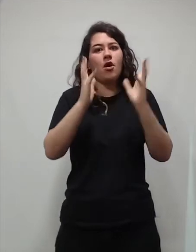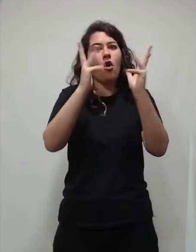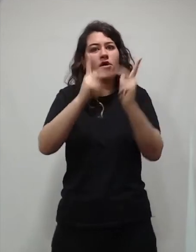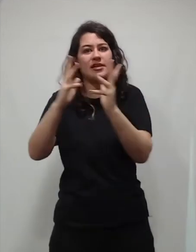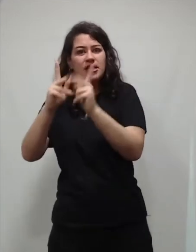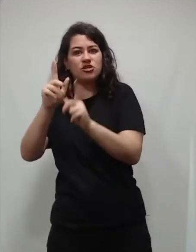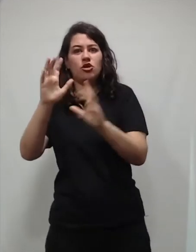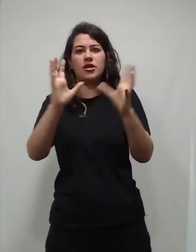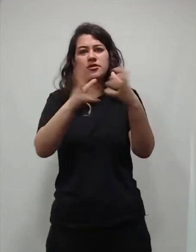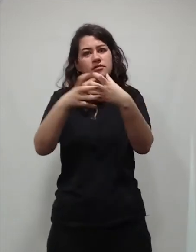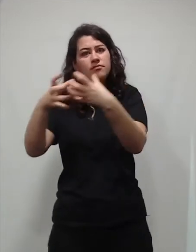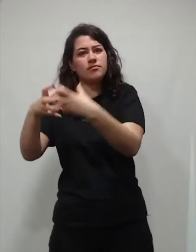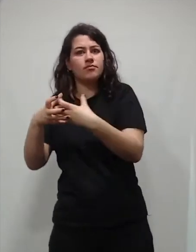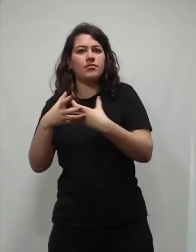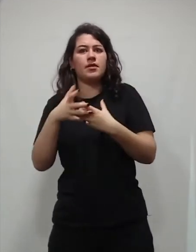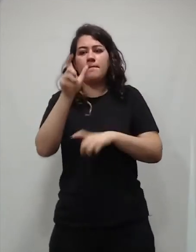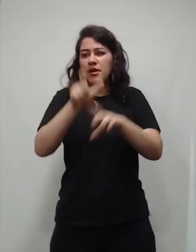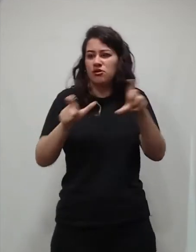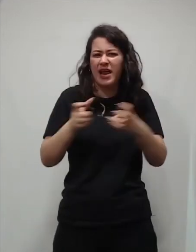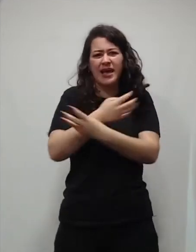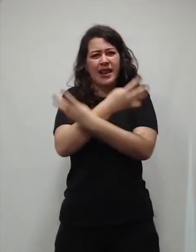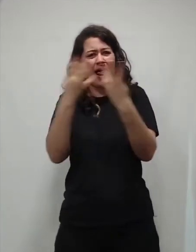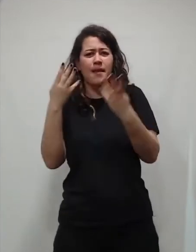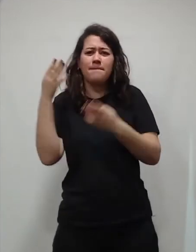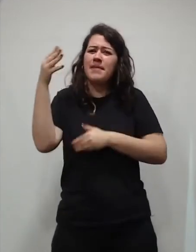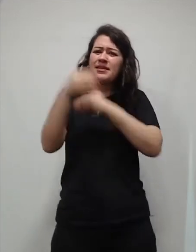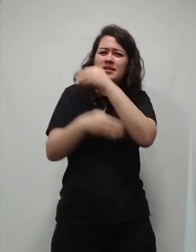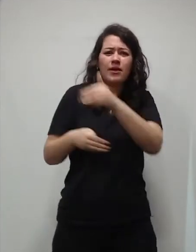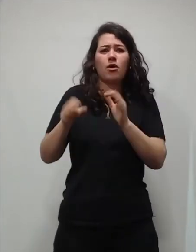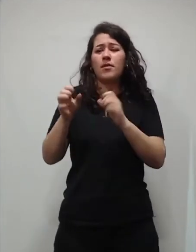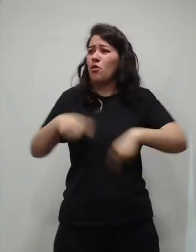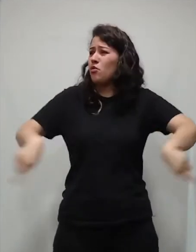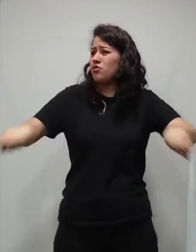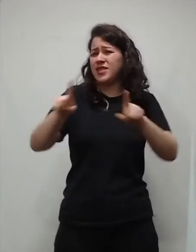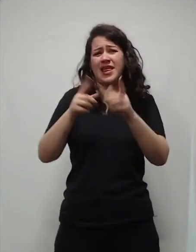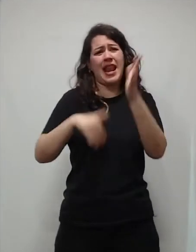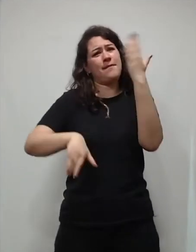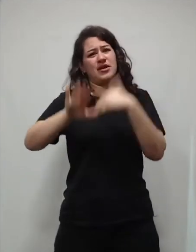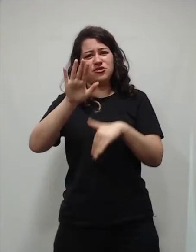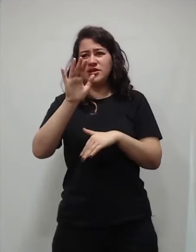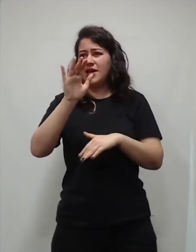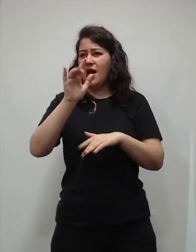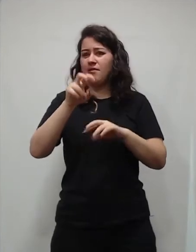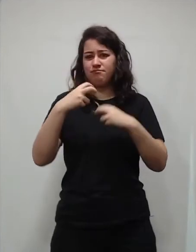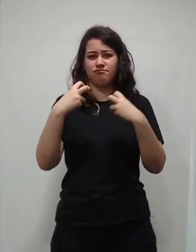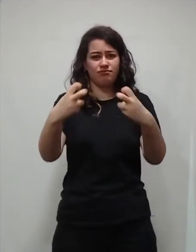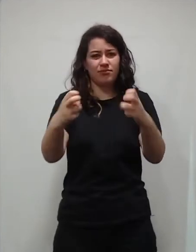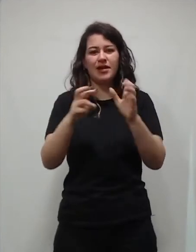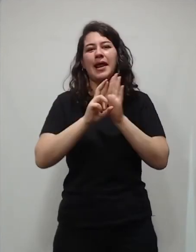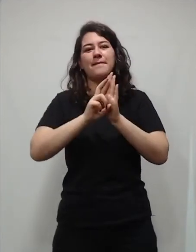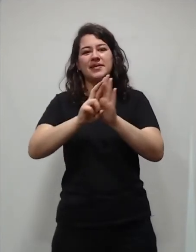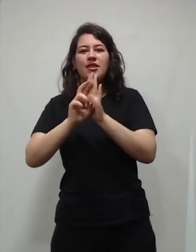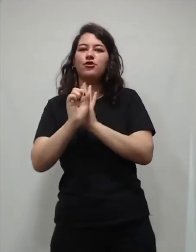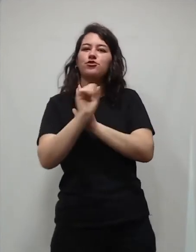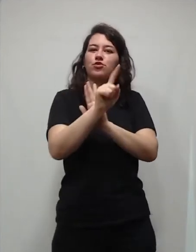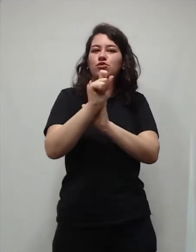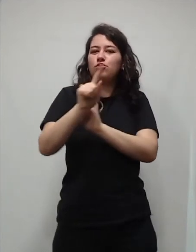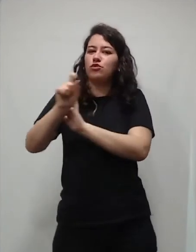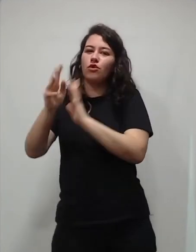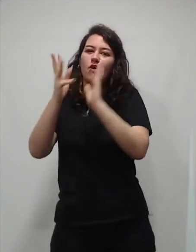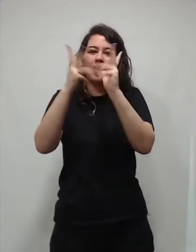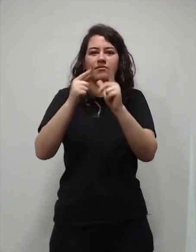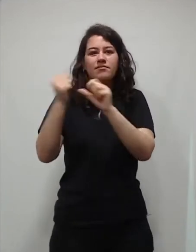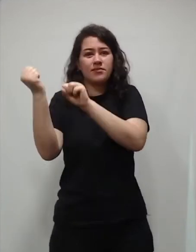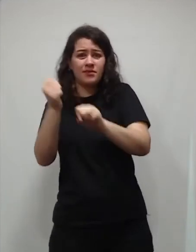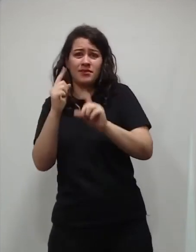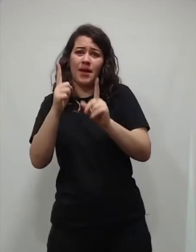organizaciones profesionales, la sociedad civil, etcétera. Muchos de ustedes que están acá representando a sus organizaciones